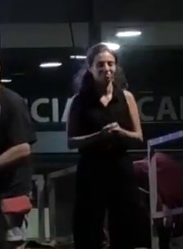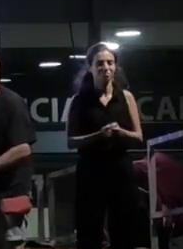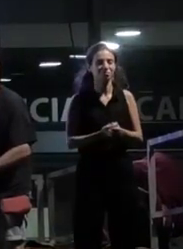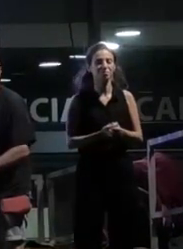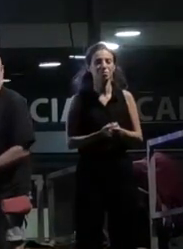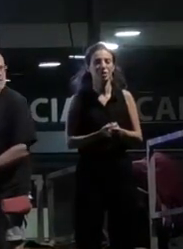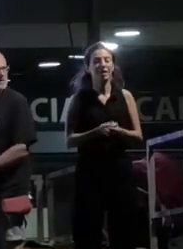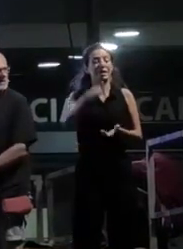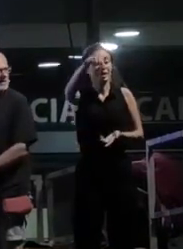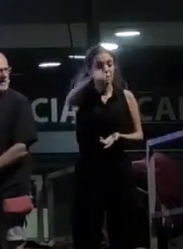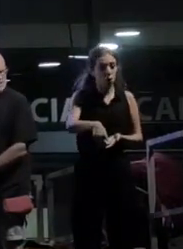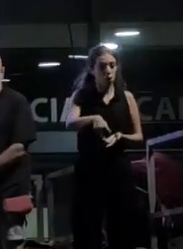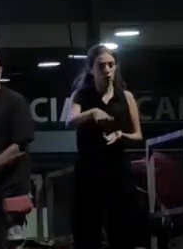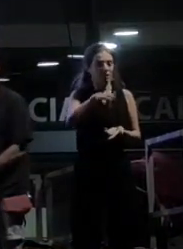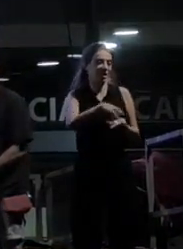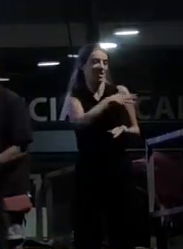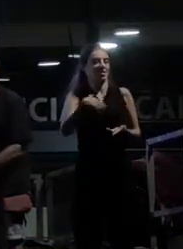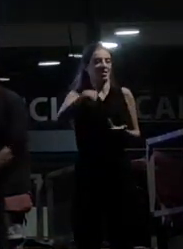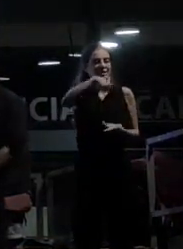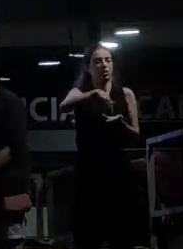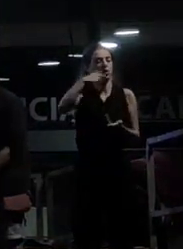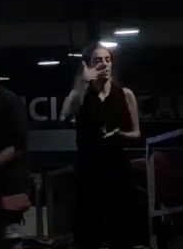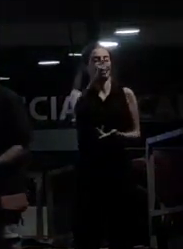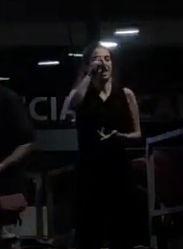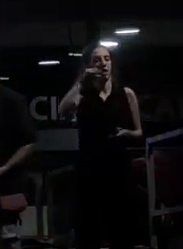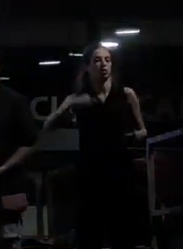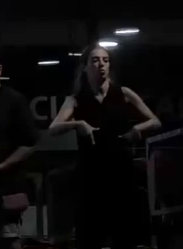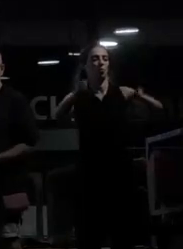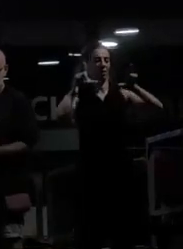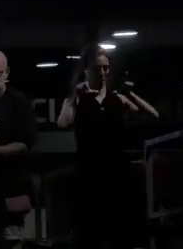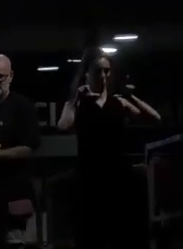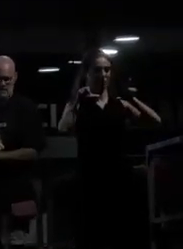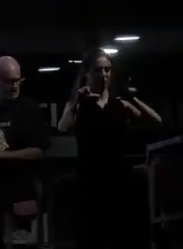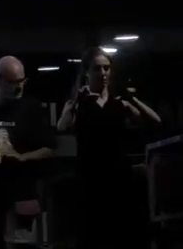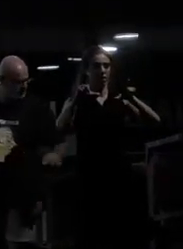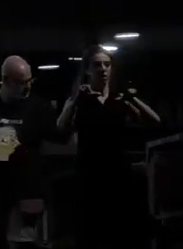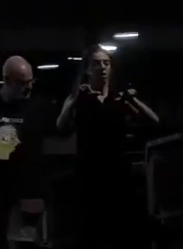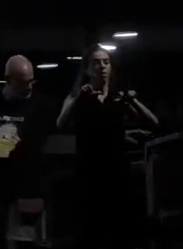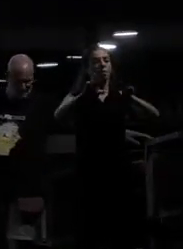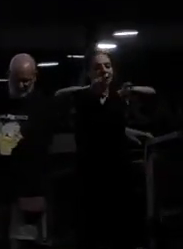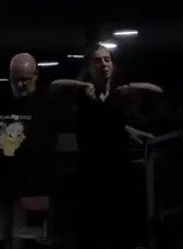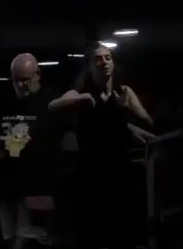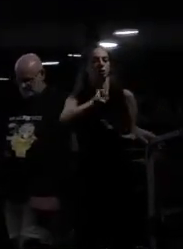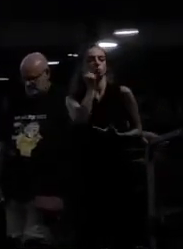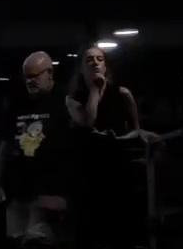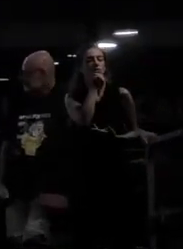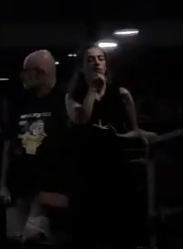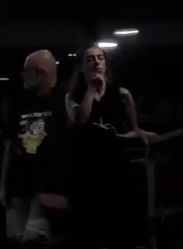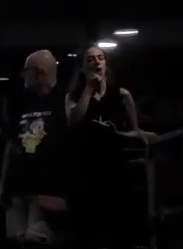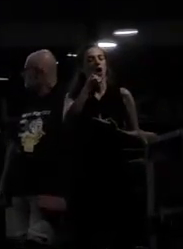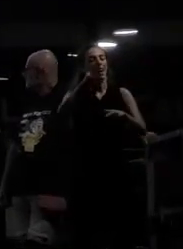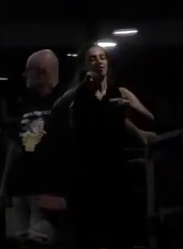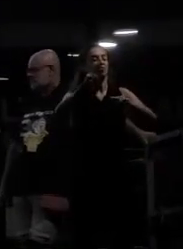I avui, que ho fem amb una mica més de protagonisme, deixeu-nos que reivindiquem la festa popular